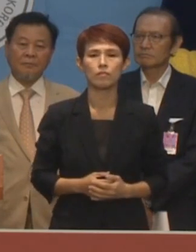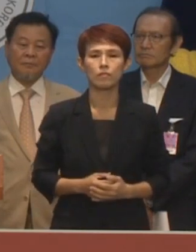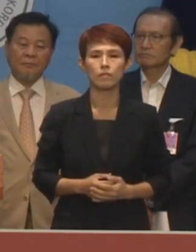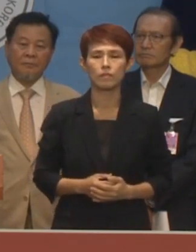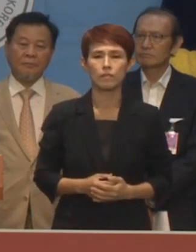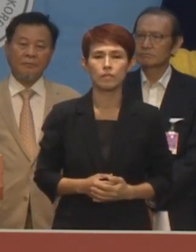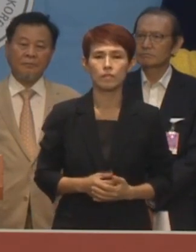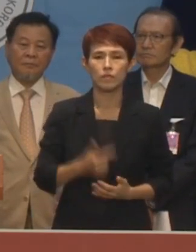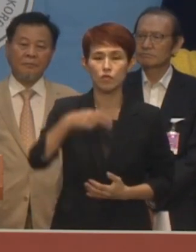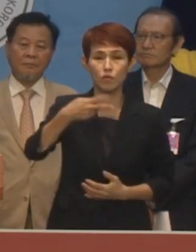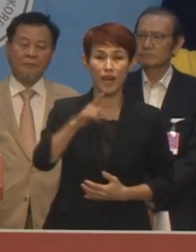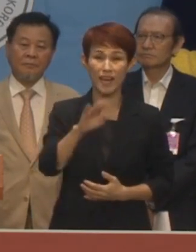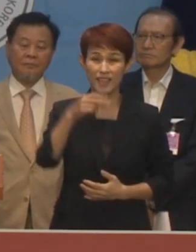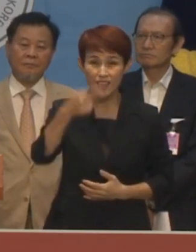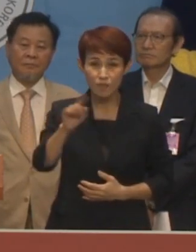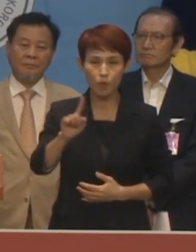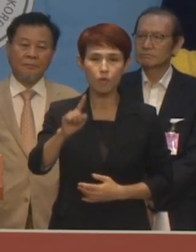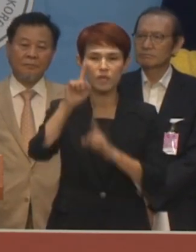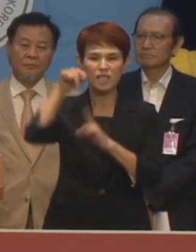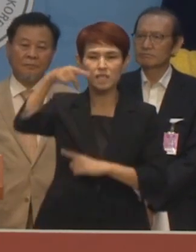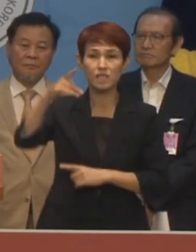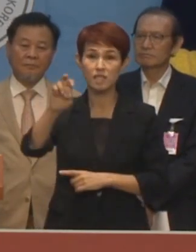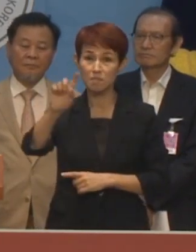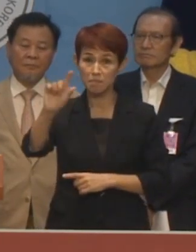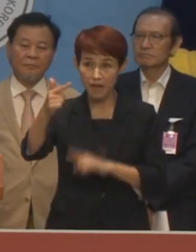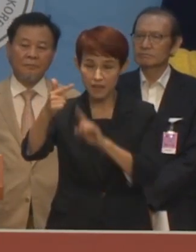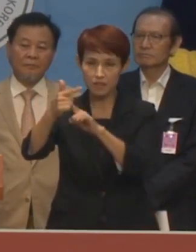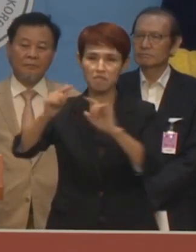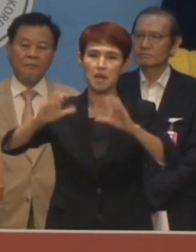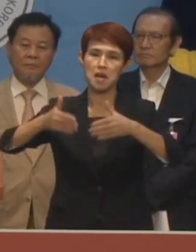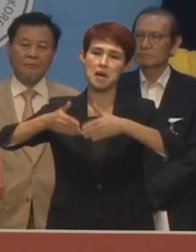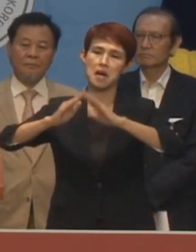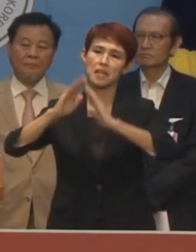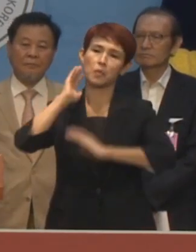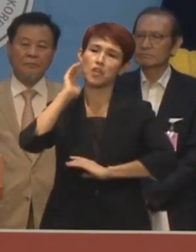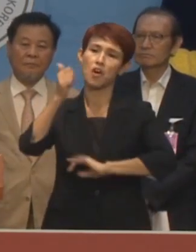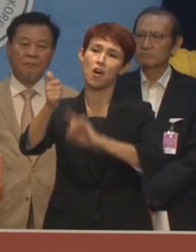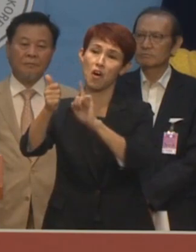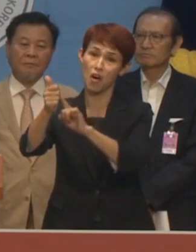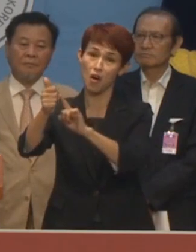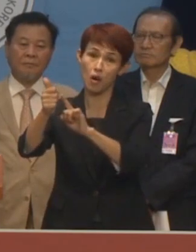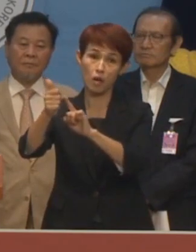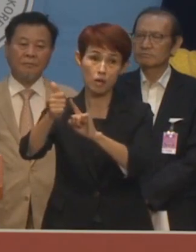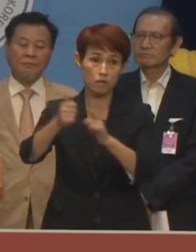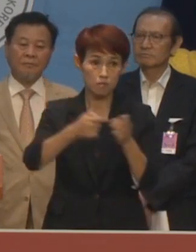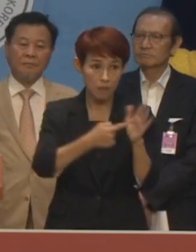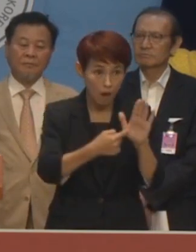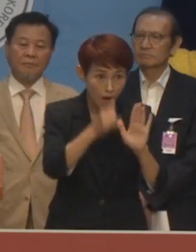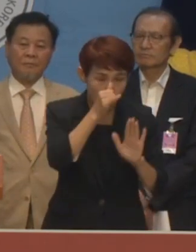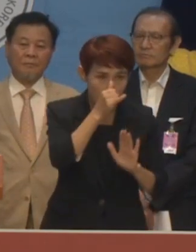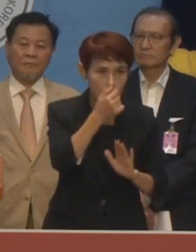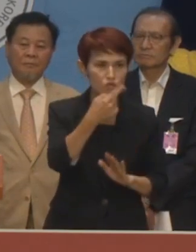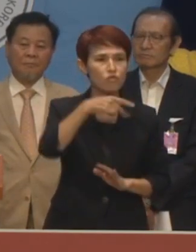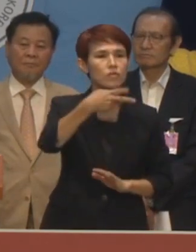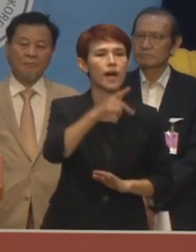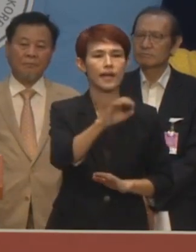있습니다. 첫째, 이승만을 건국 대통령이라고 하는 자나 단체는 뉴라이트입니다.